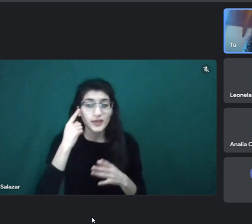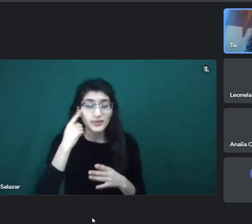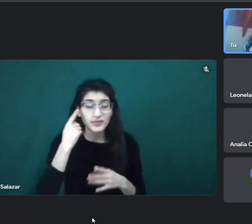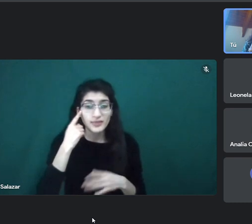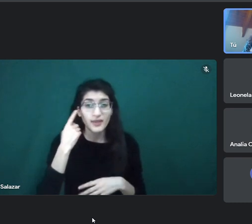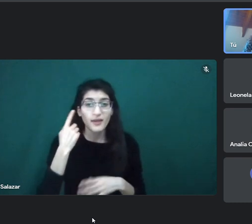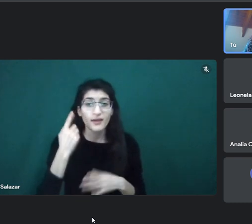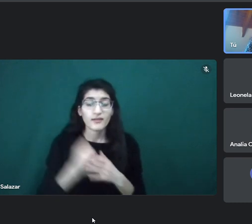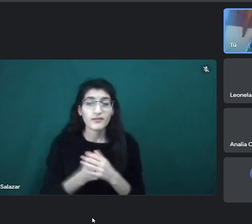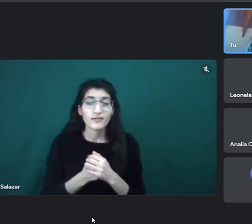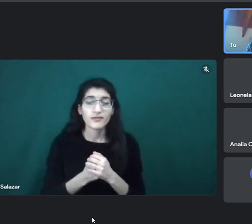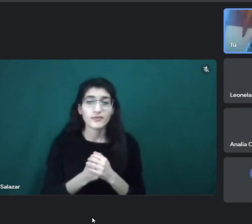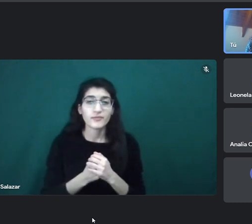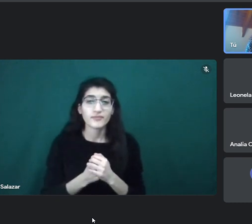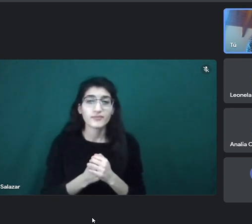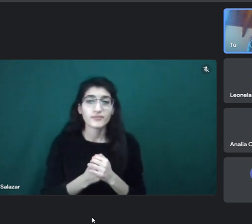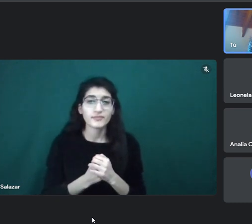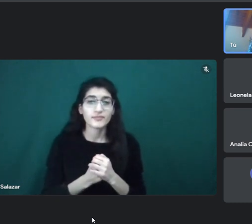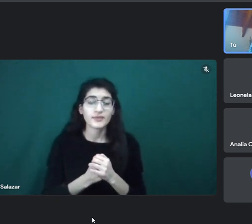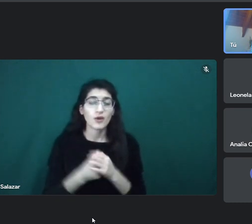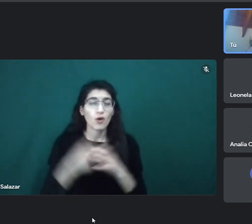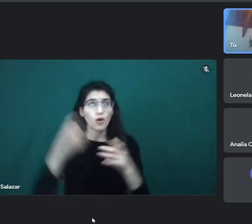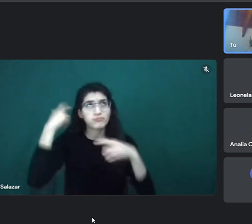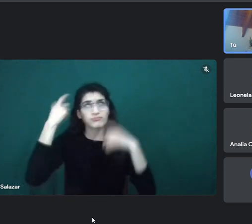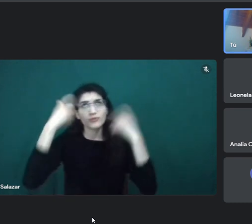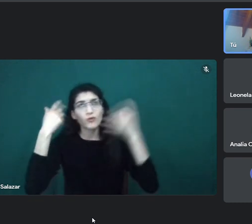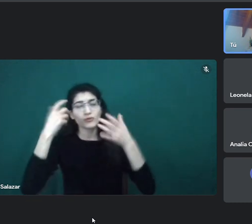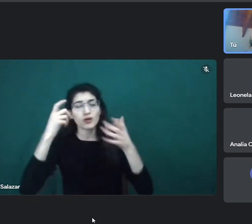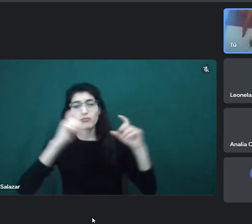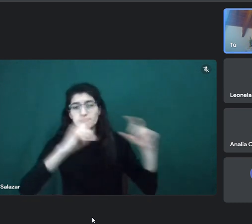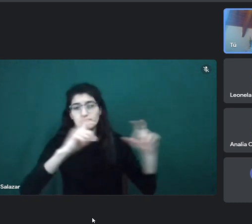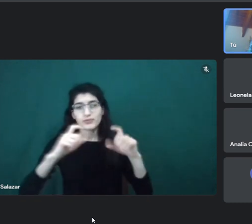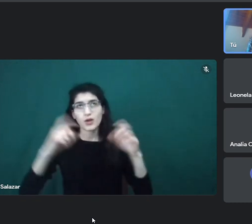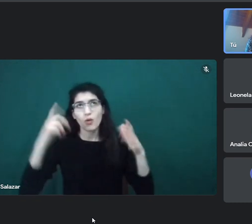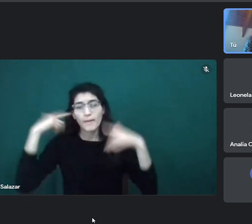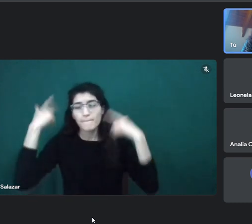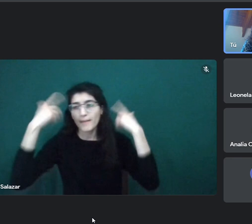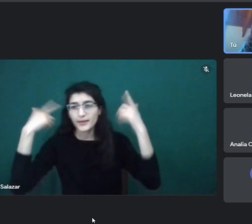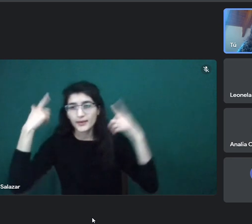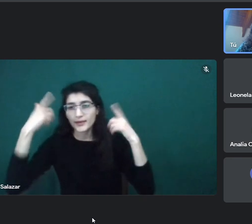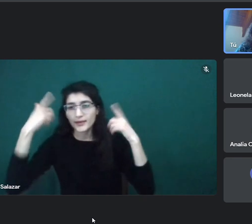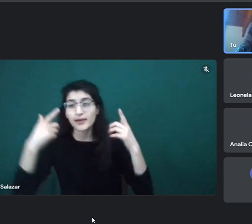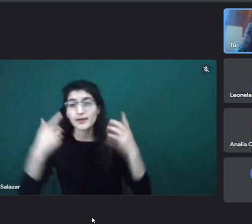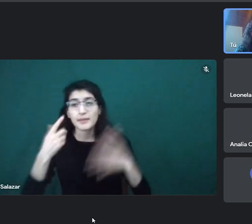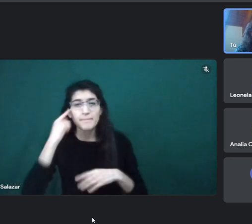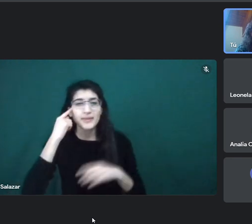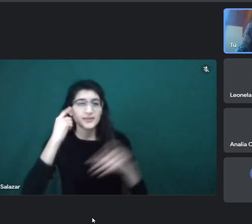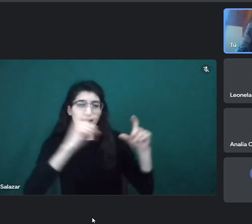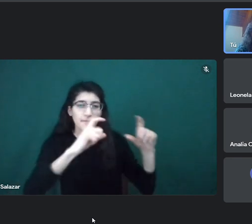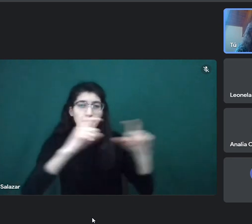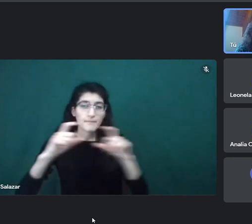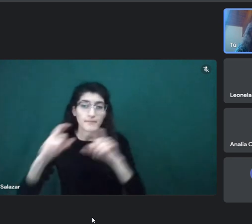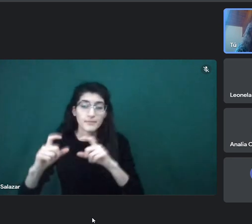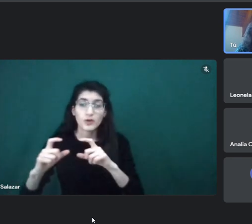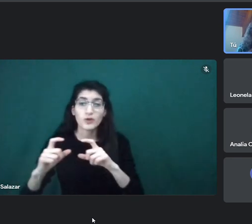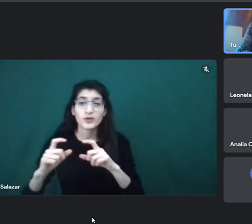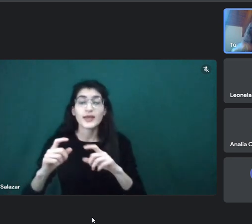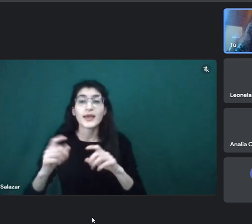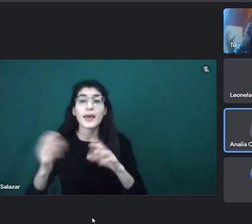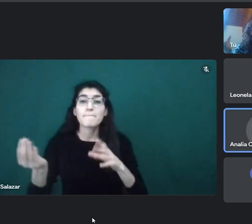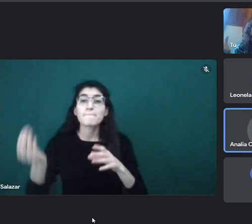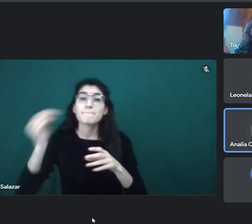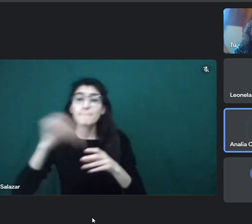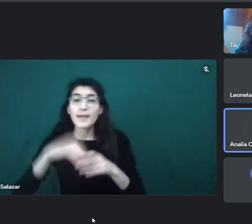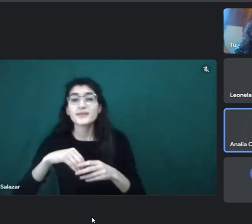o imaginariamente, pero ir pensando cómo esos bloques y ahora le suman las otras complejidades. Pero no es que